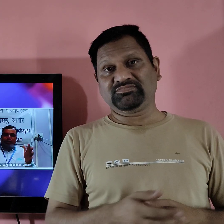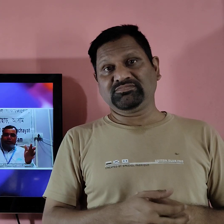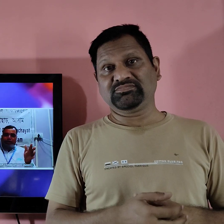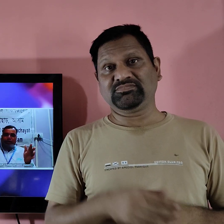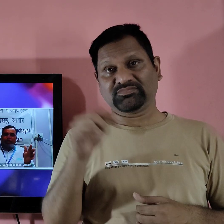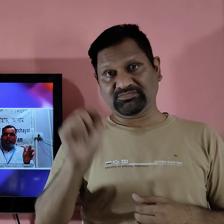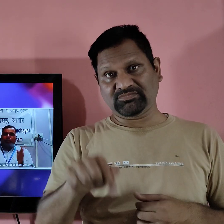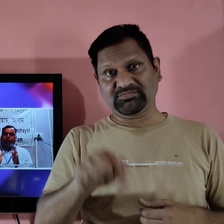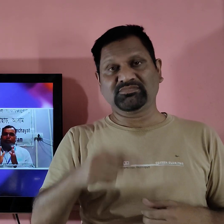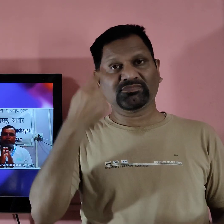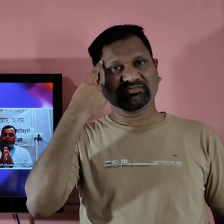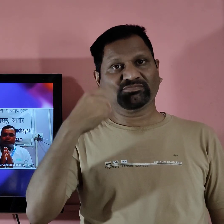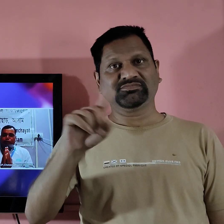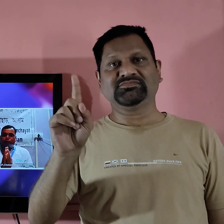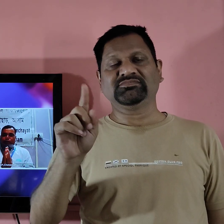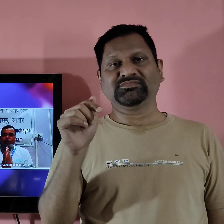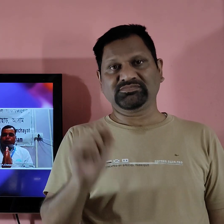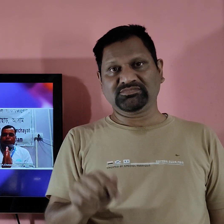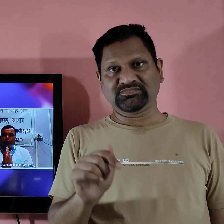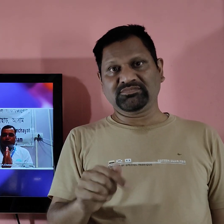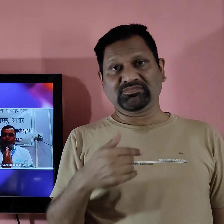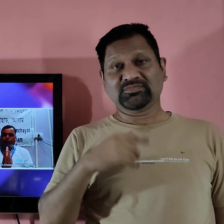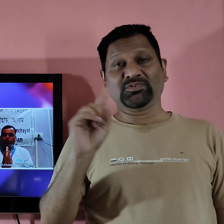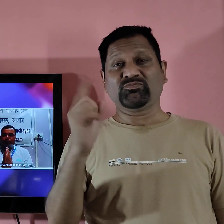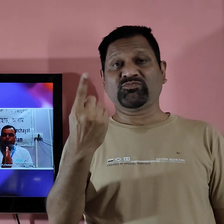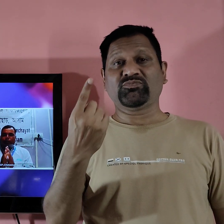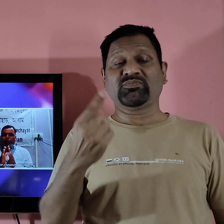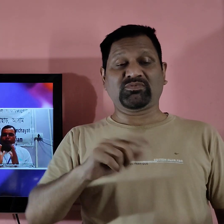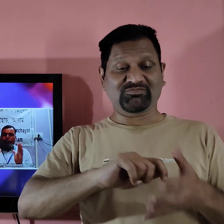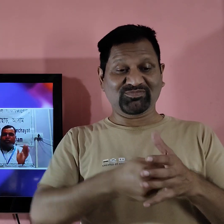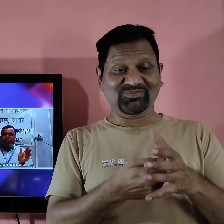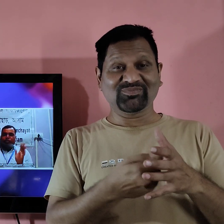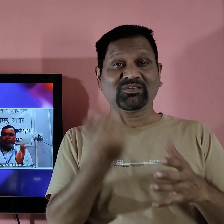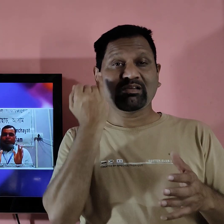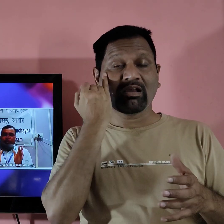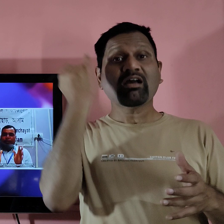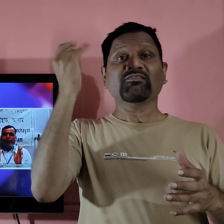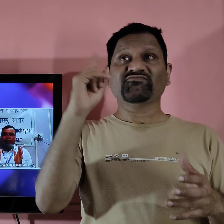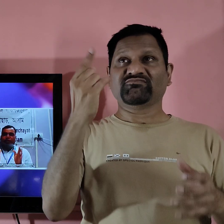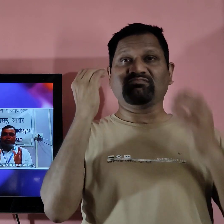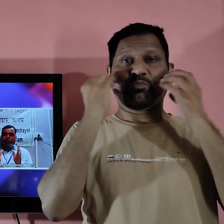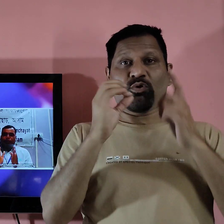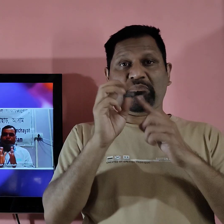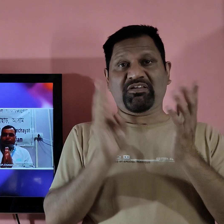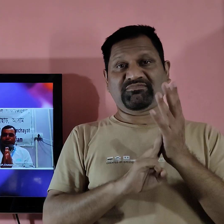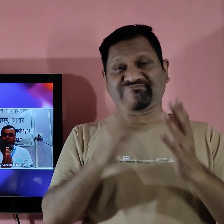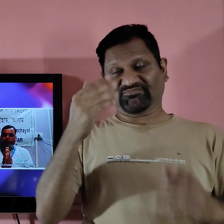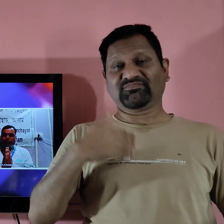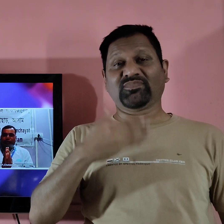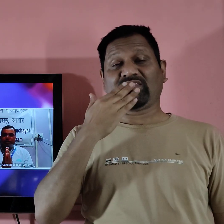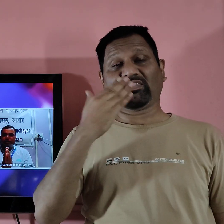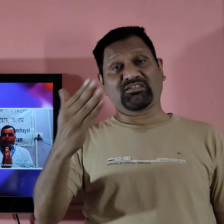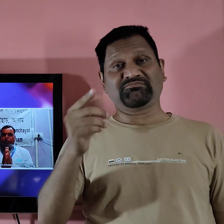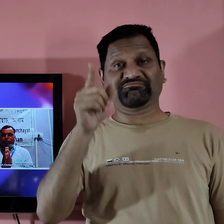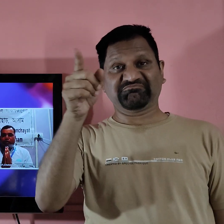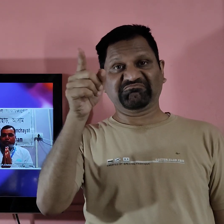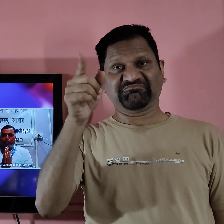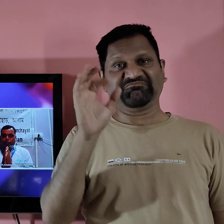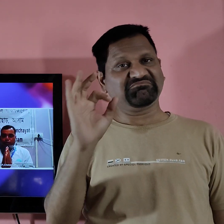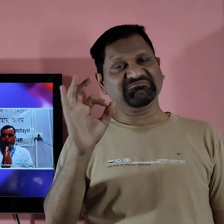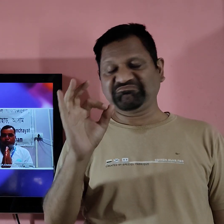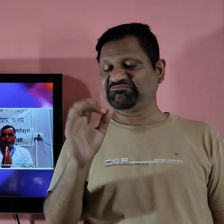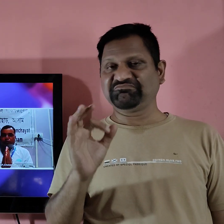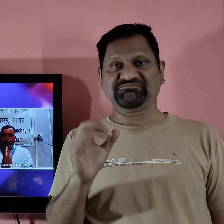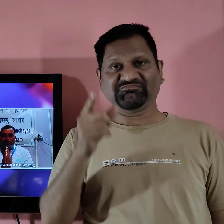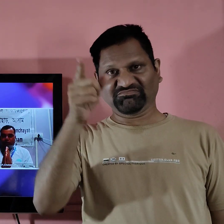तो इसके लिए सर आपको पहले धन्यवाद। लॉकडाउन का आपका जो देश के लिए भलाई के लिए हम जो काम किया है सर